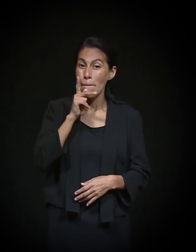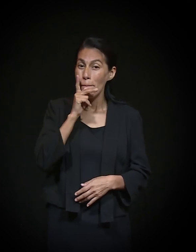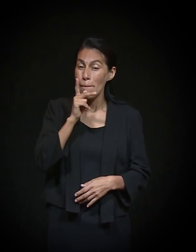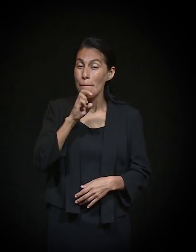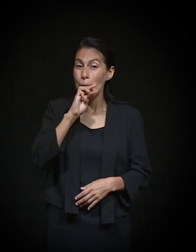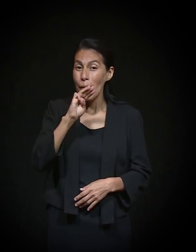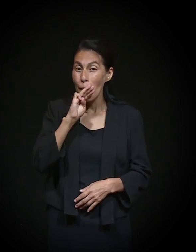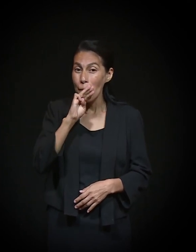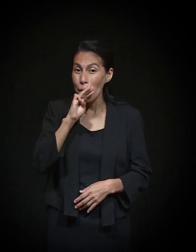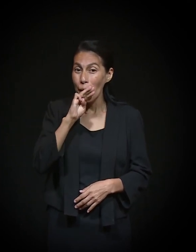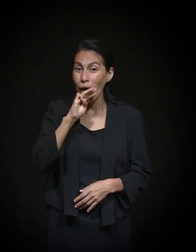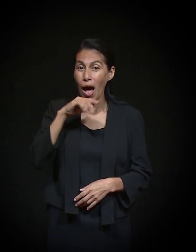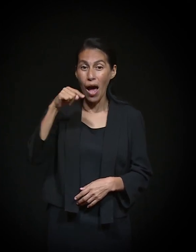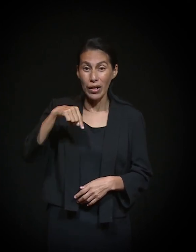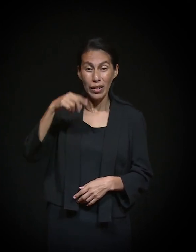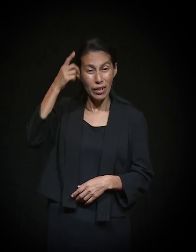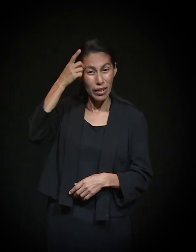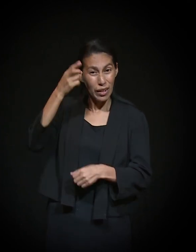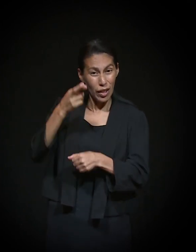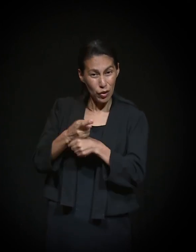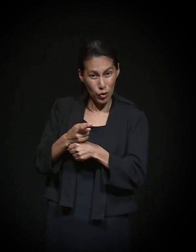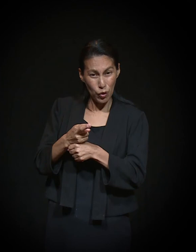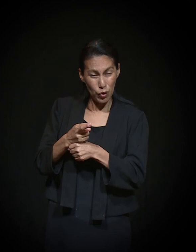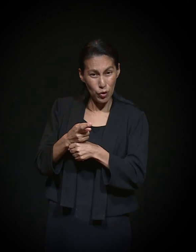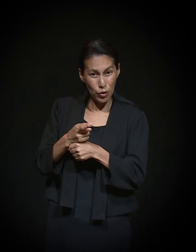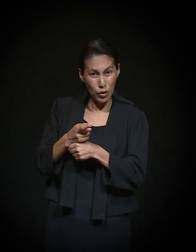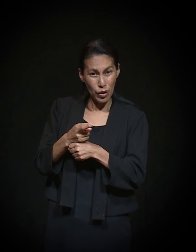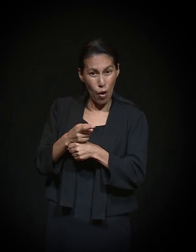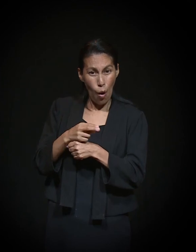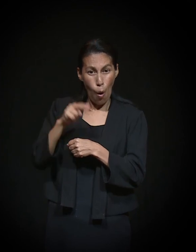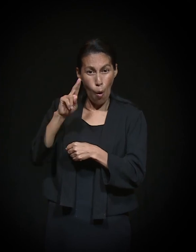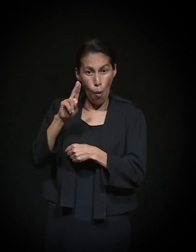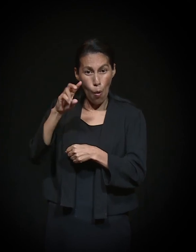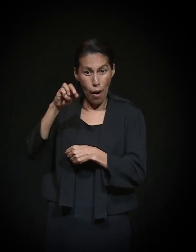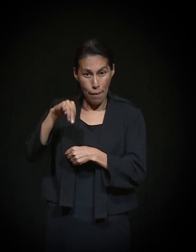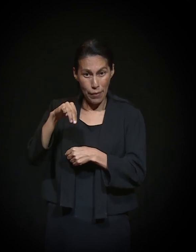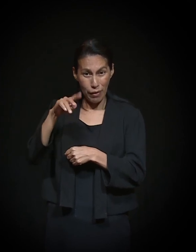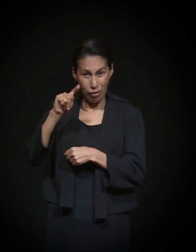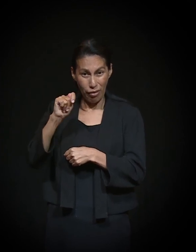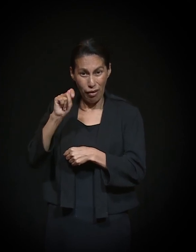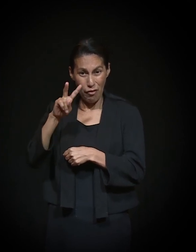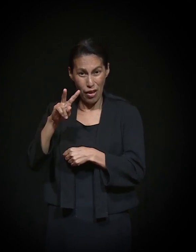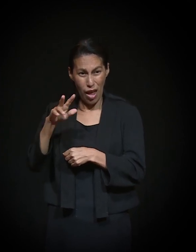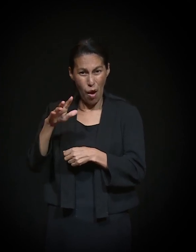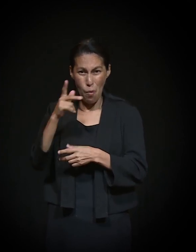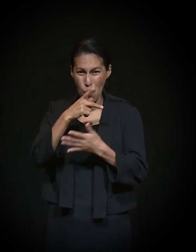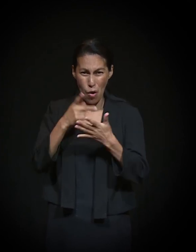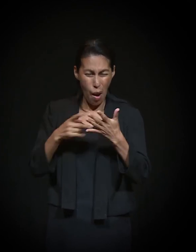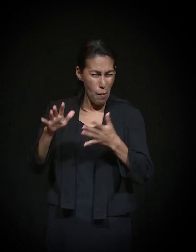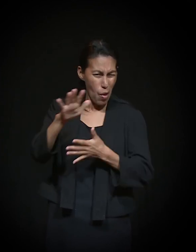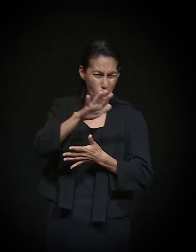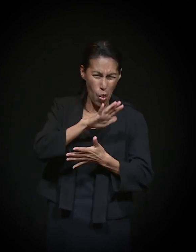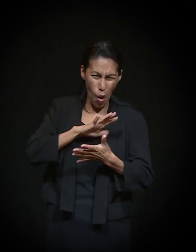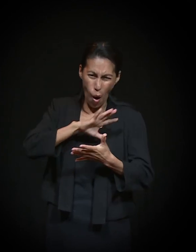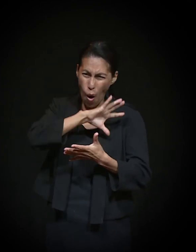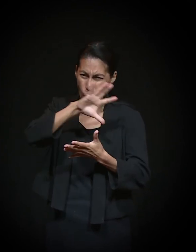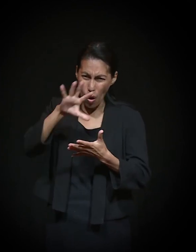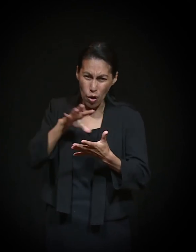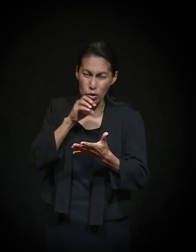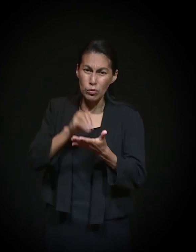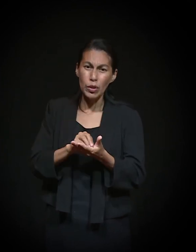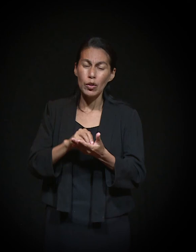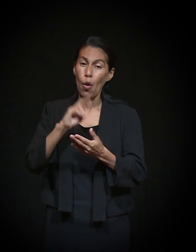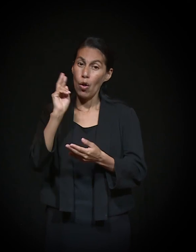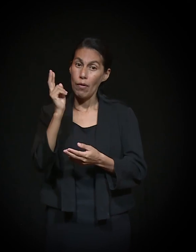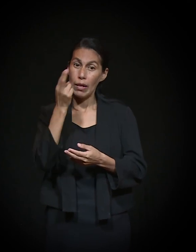director de la UMTV. Es decir, el que coordina y dirige todos los programas